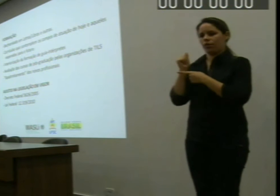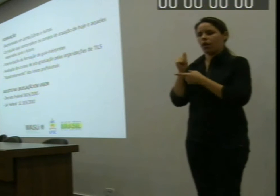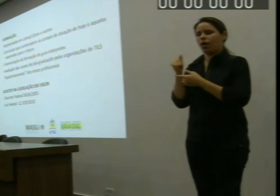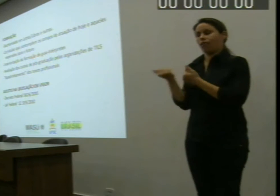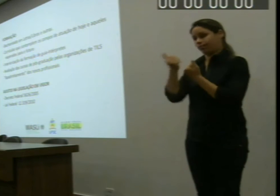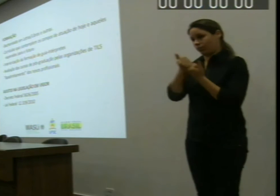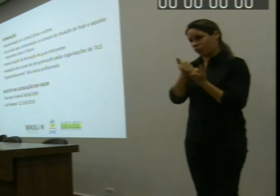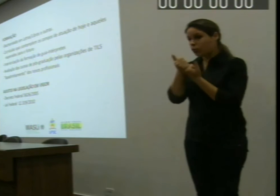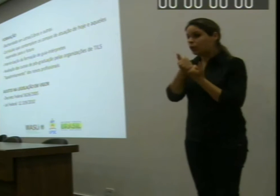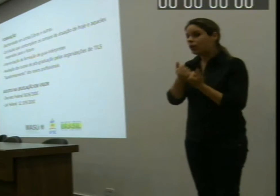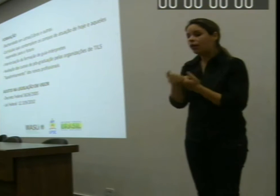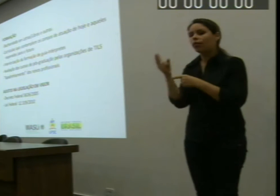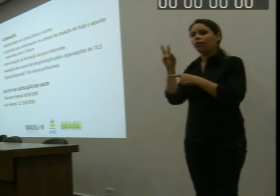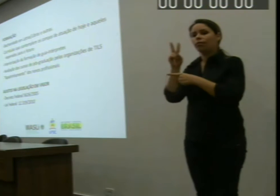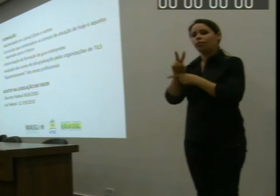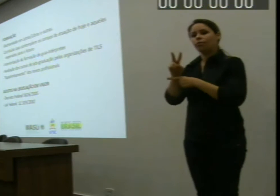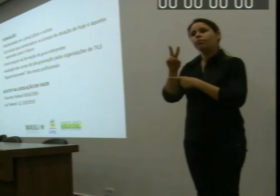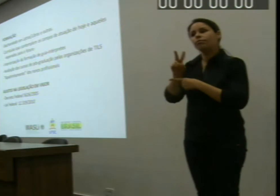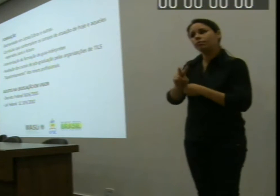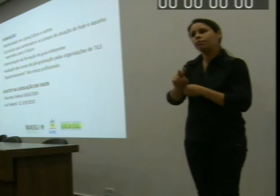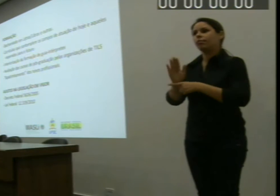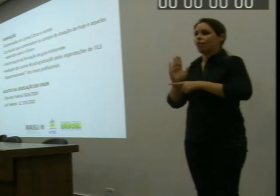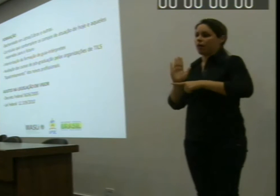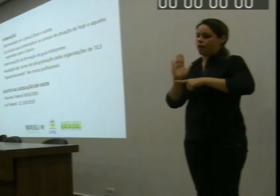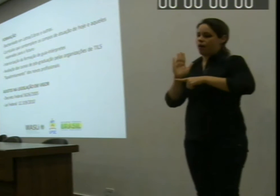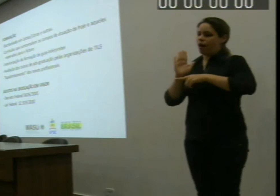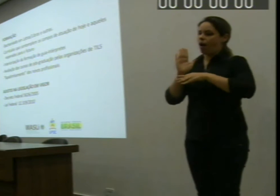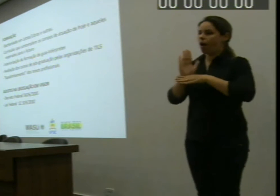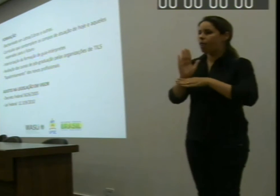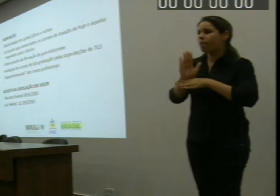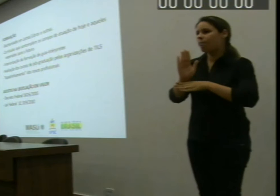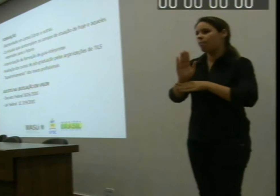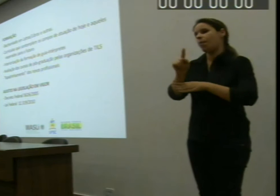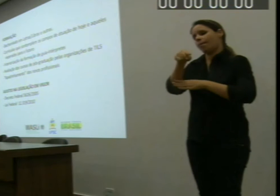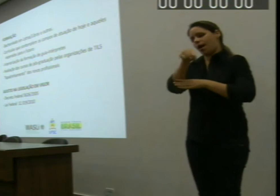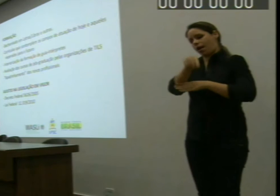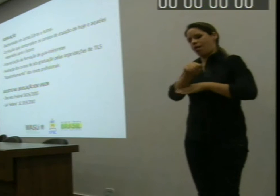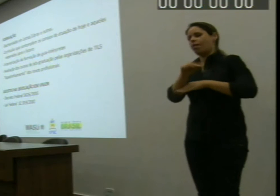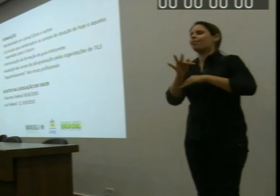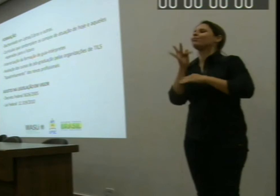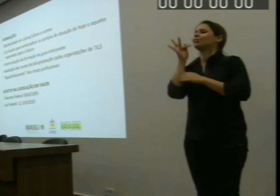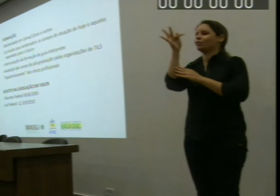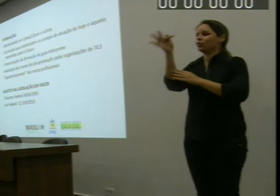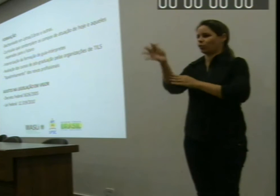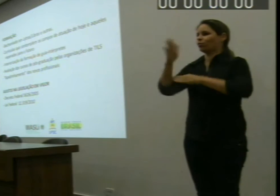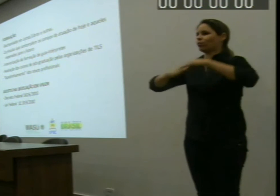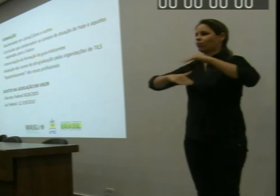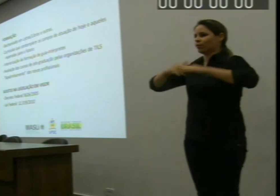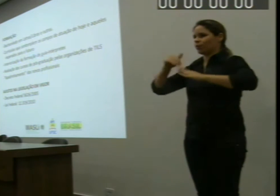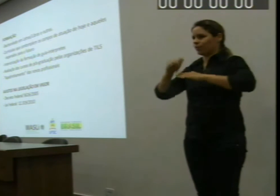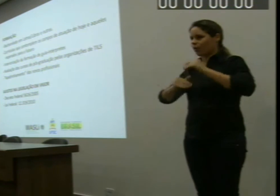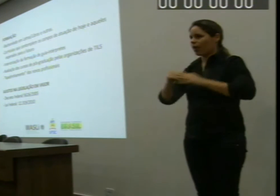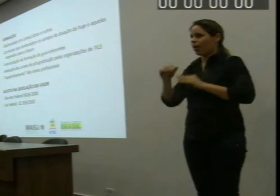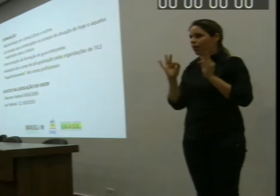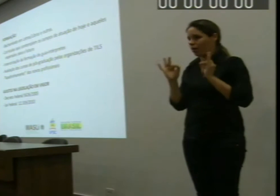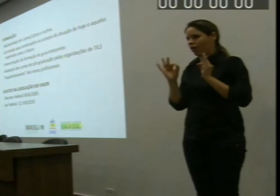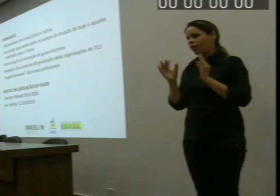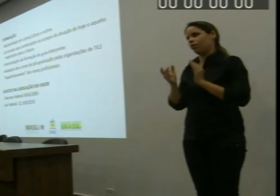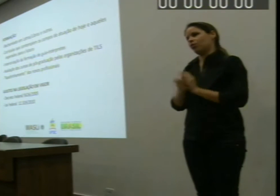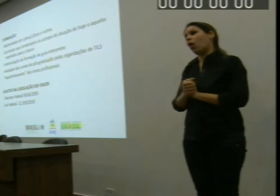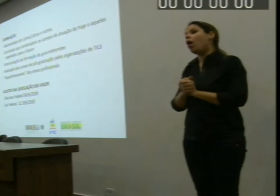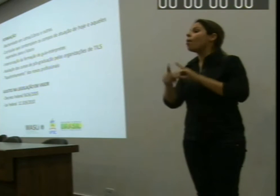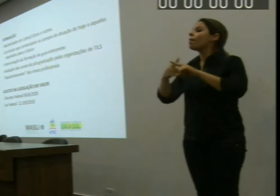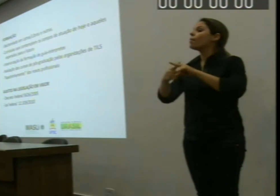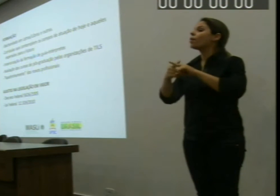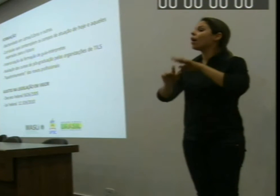ele em breve se torne um ótimo profissional afinal de contas ele já tem formação ele já tem uma certificação às vezes do prolibras ele